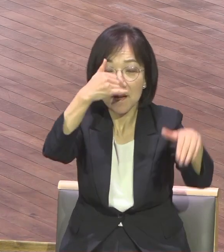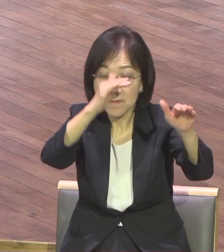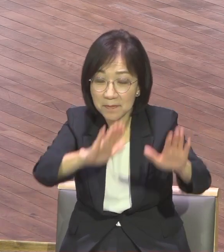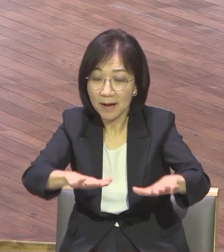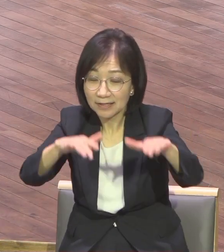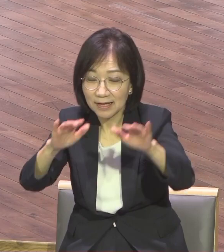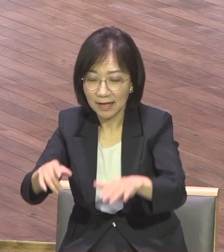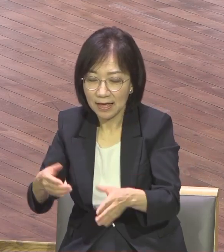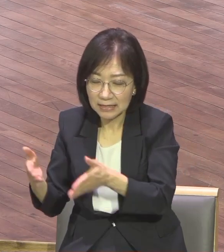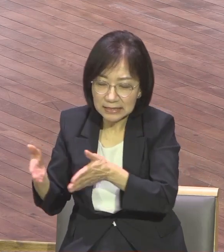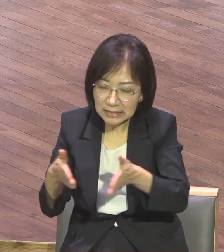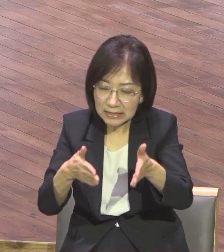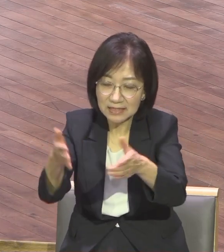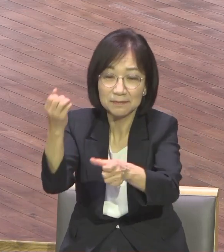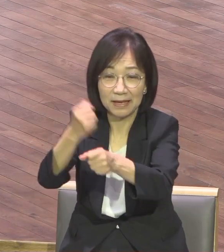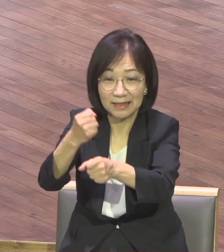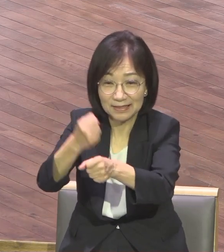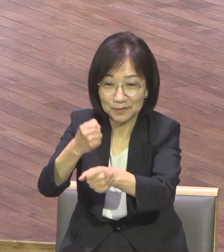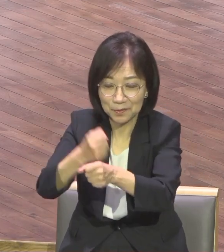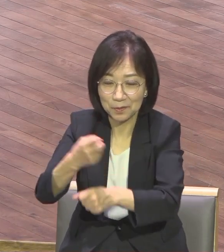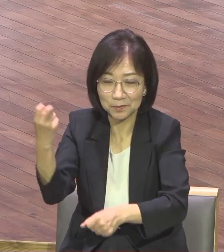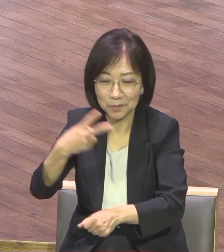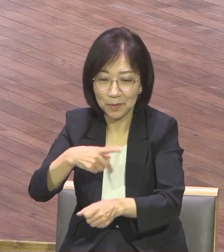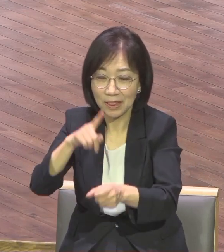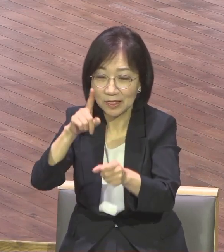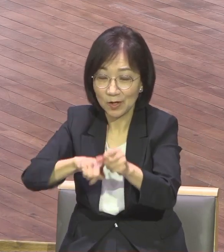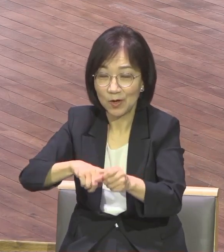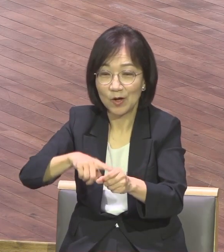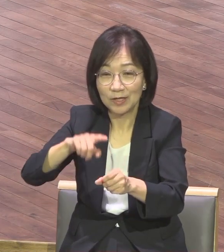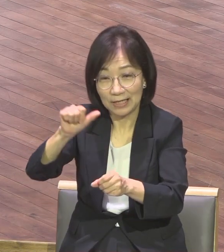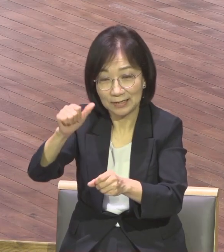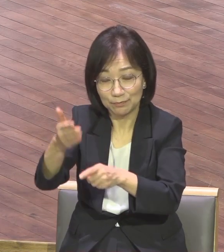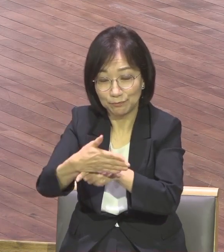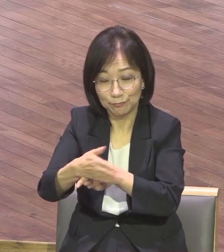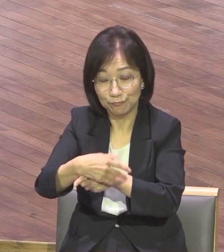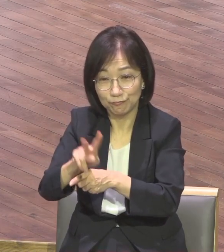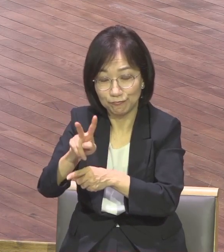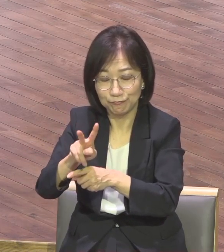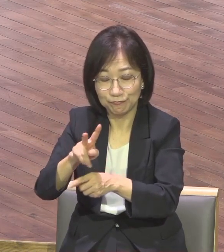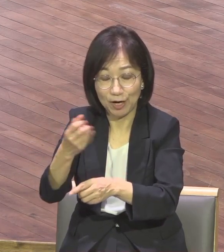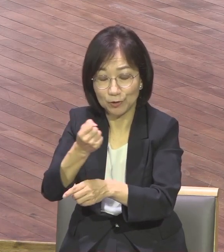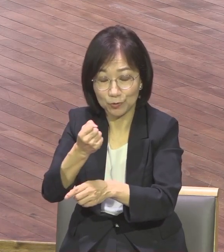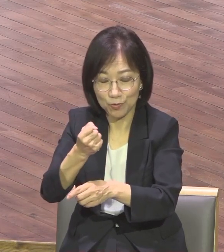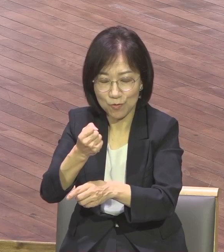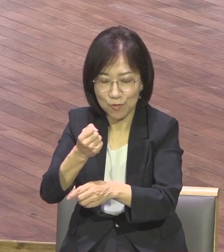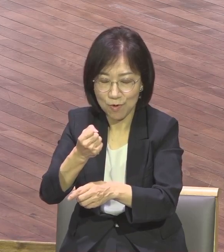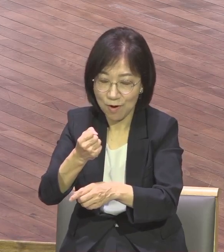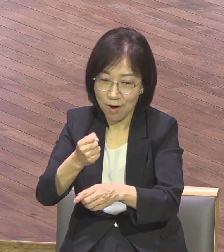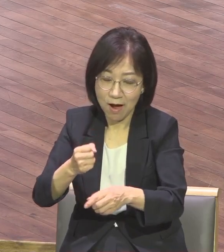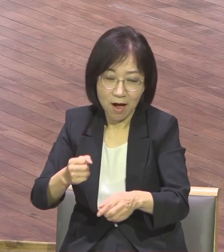따서 오천명을 먹이신 하나님이었습니다. 뭘 못하시겠어요?